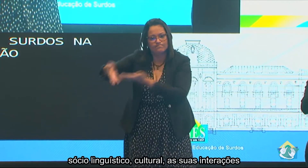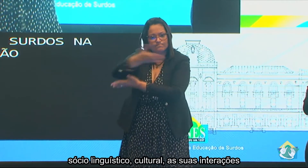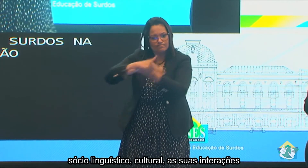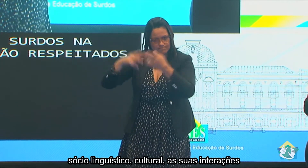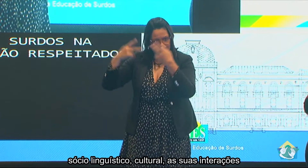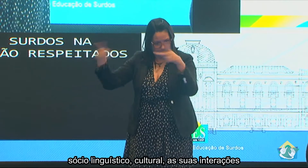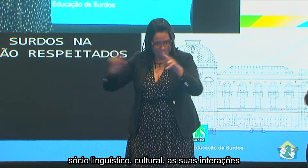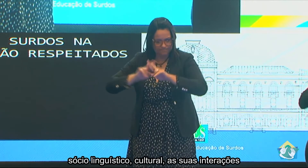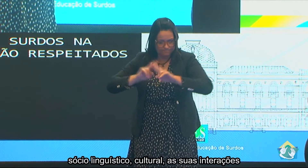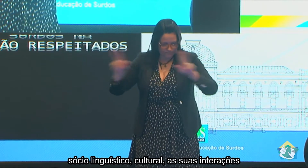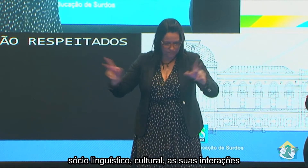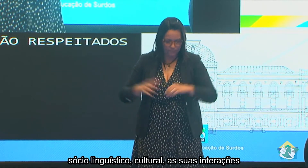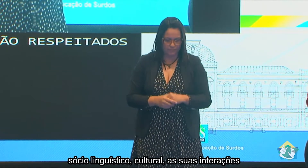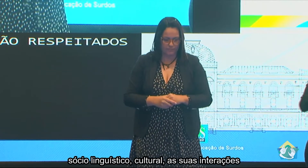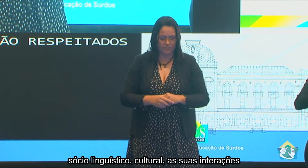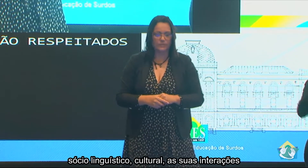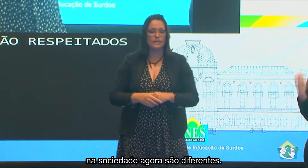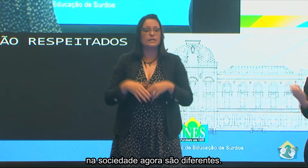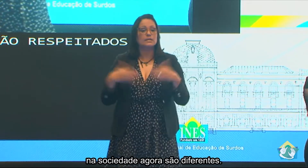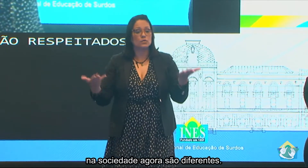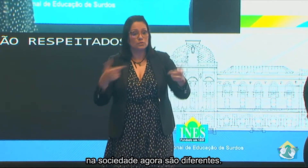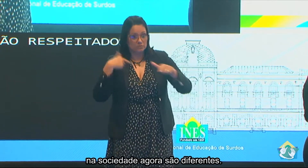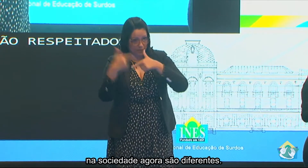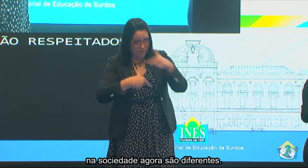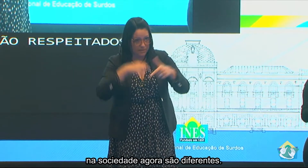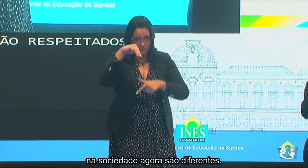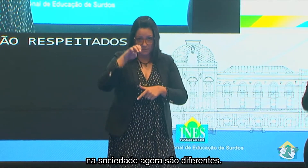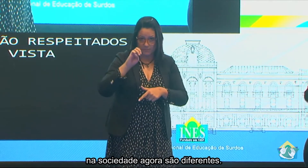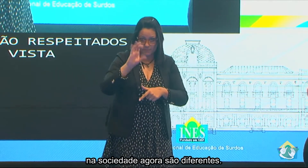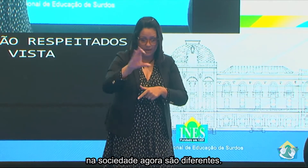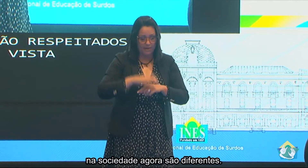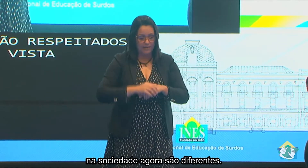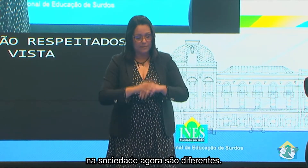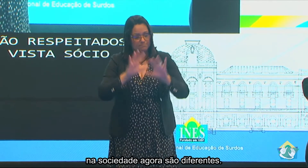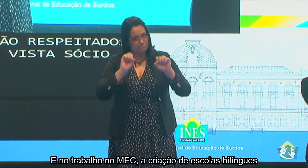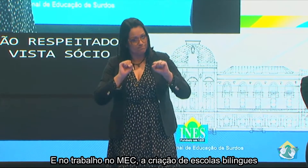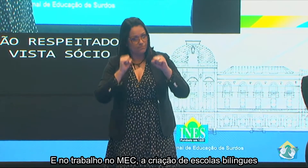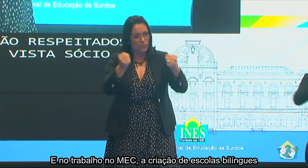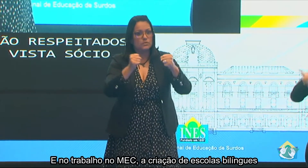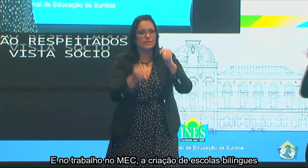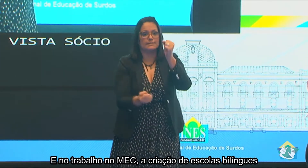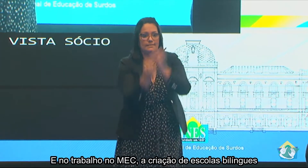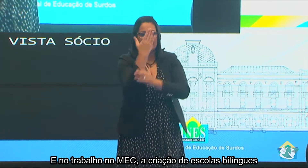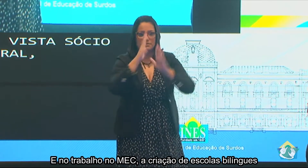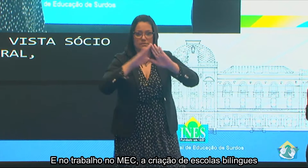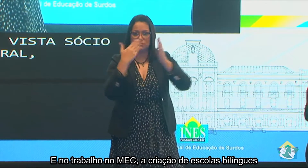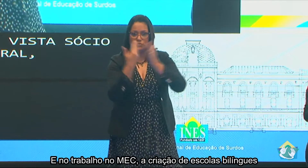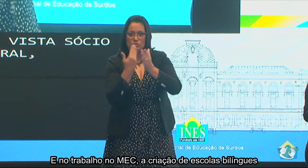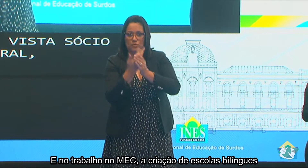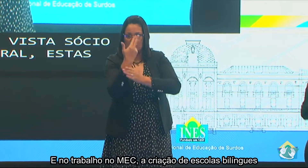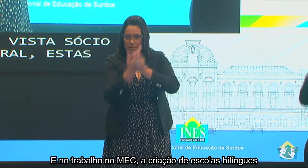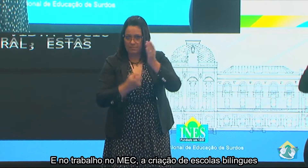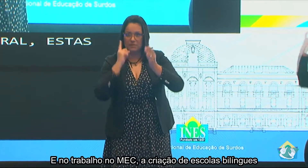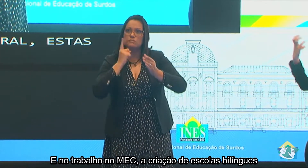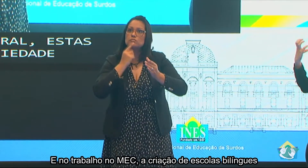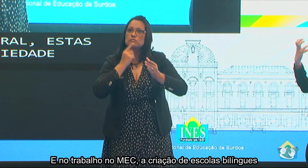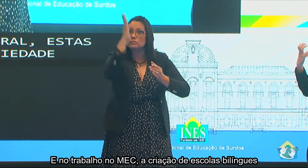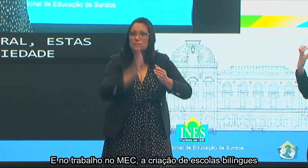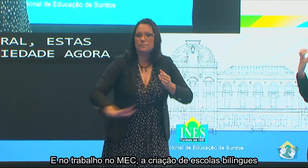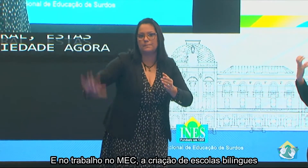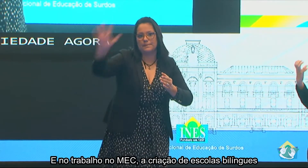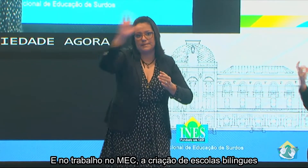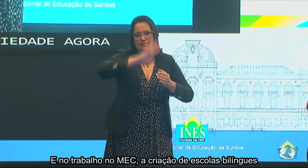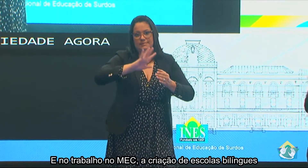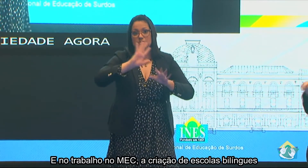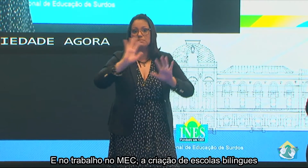sociolinguístico, cultural, as suas interações na sociedade agora são diferentes. E no trabalho no MEC,